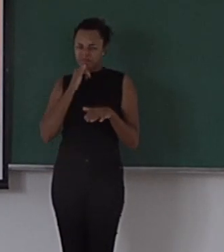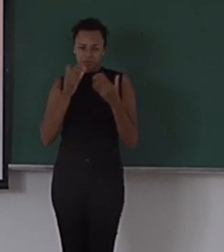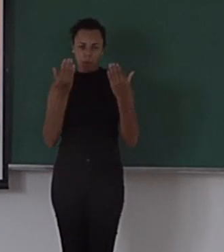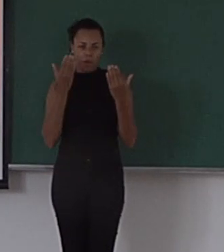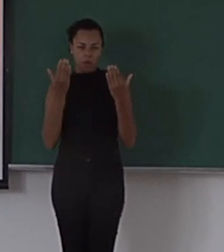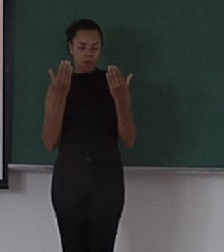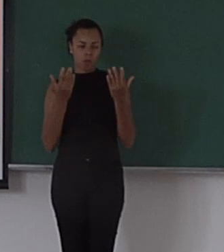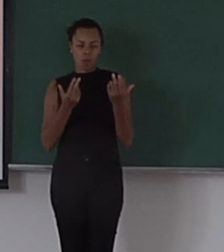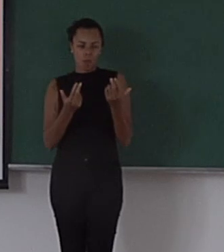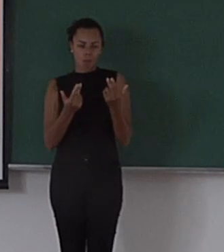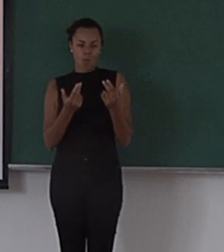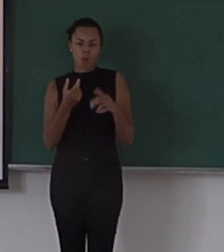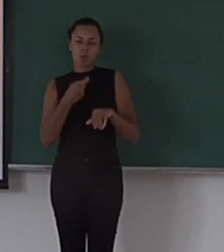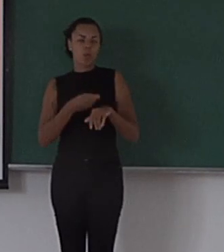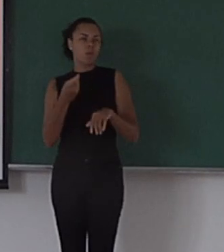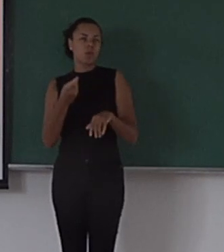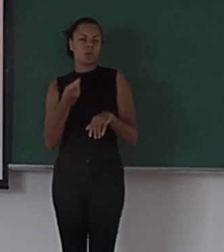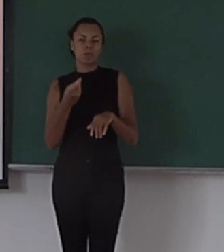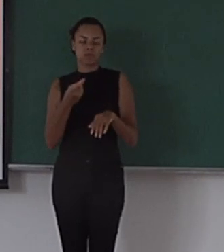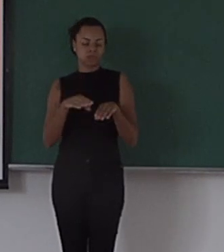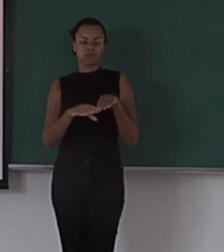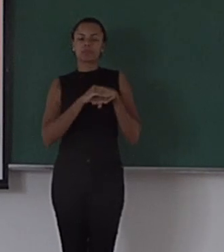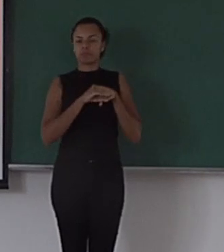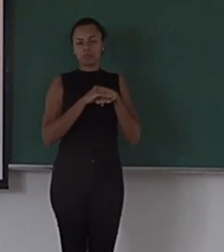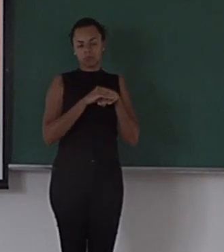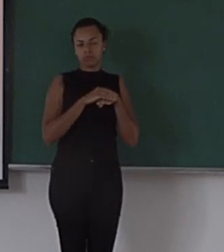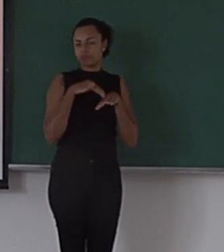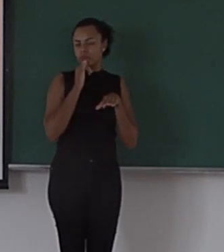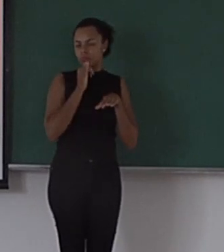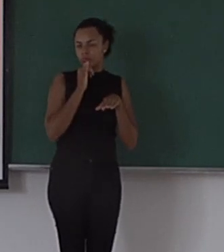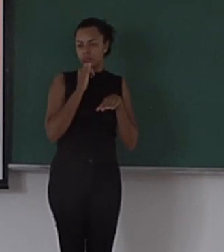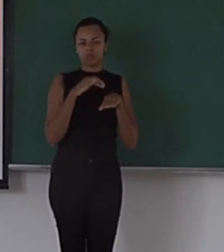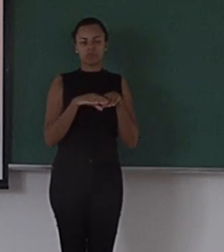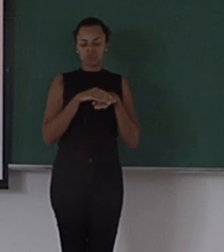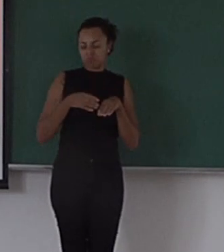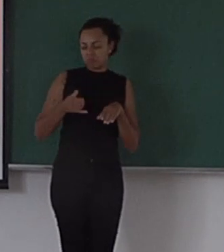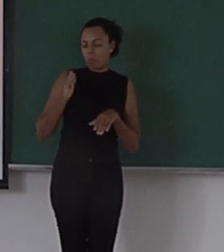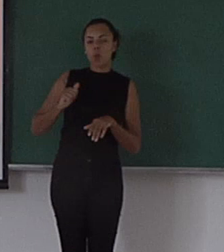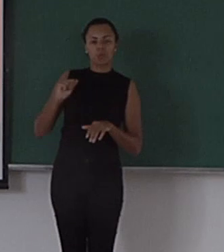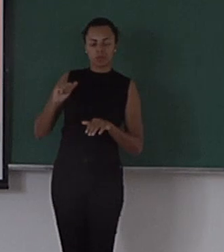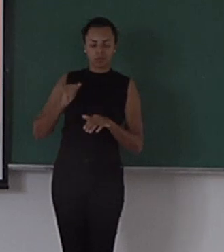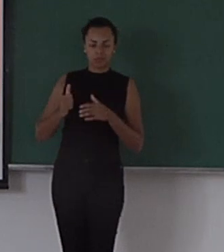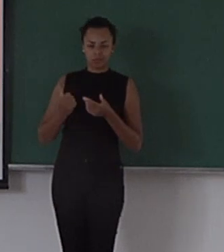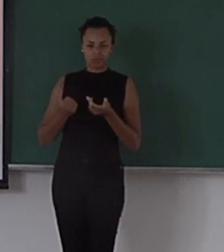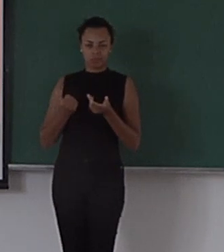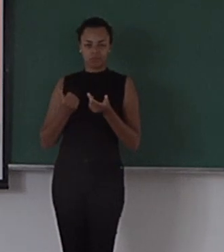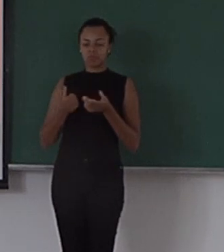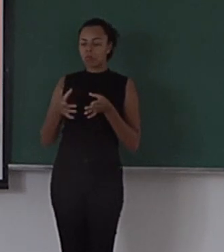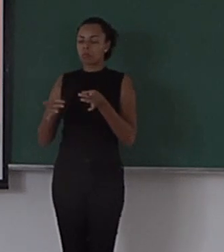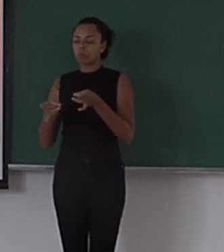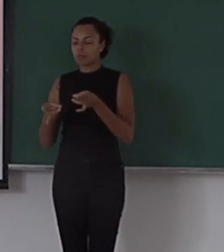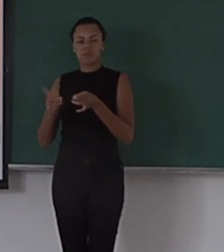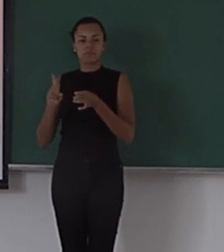mesmo turgor, a mesma elasticidade de que um couro de sapato, assim, um couro de bolsa. Se você pegar a sua bolsa e tocar, você